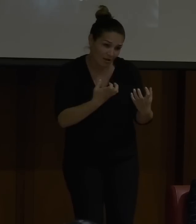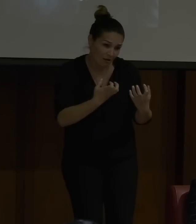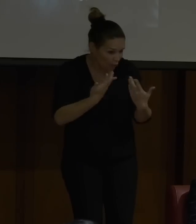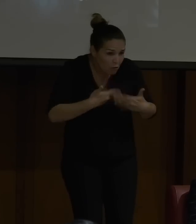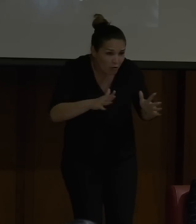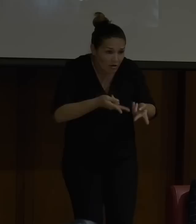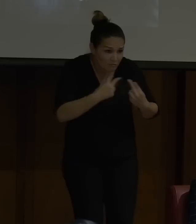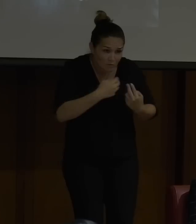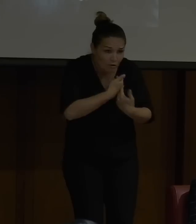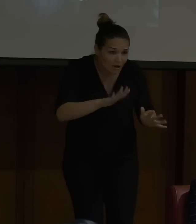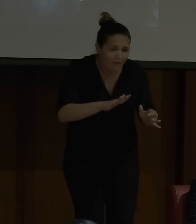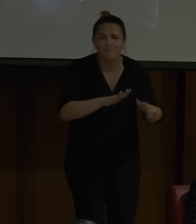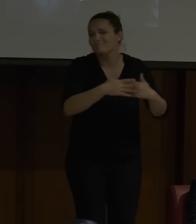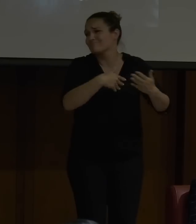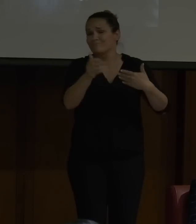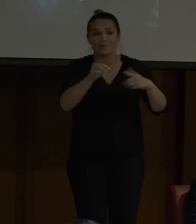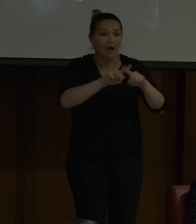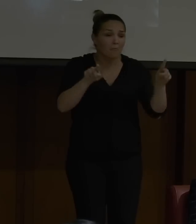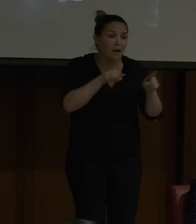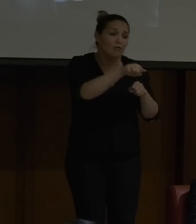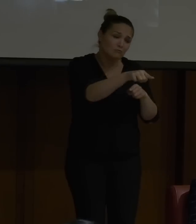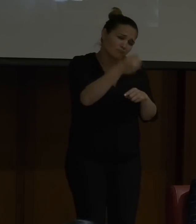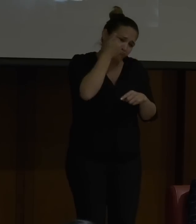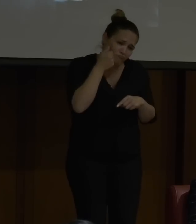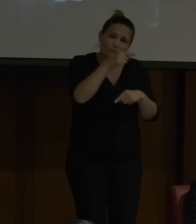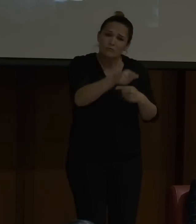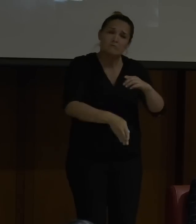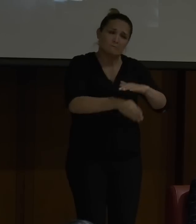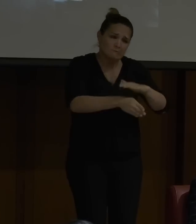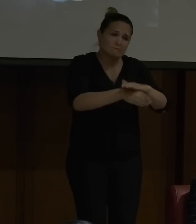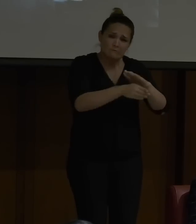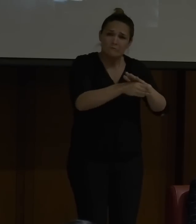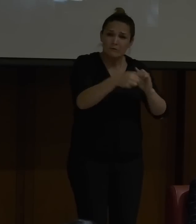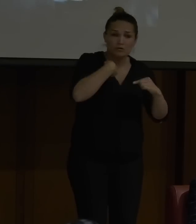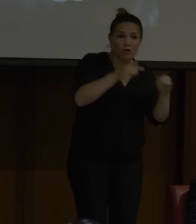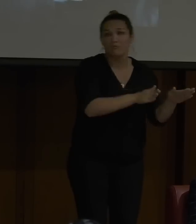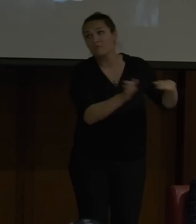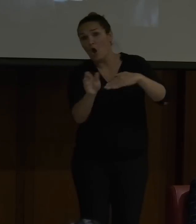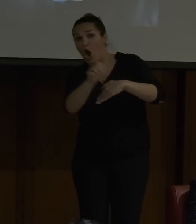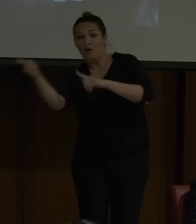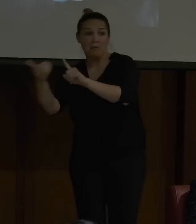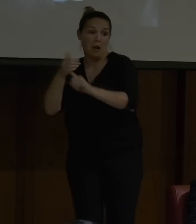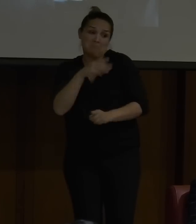no me queráis, pero no te cause pena cuando con otra me veáis.